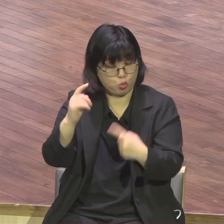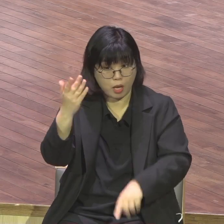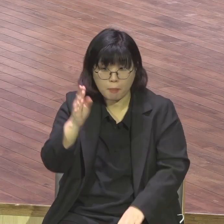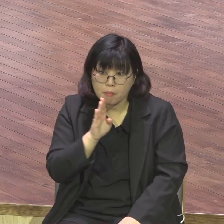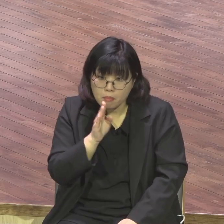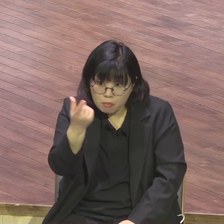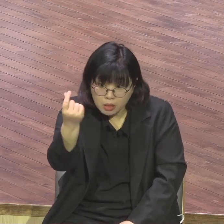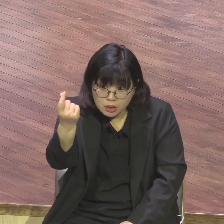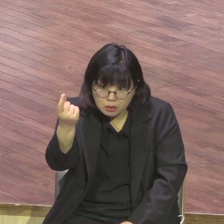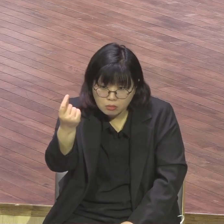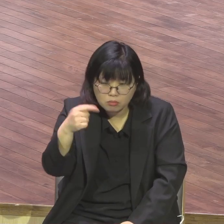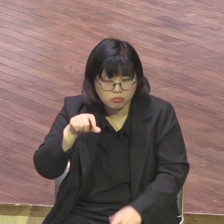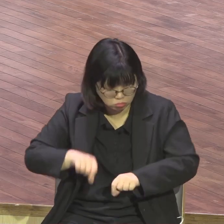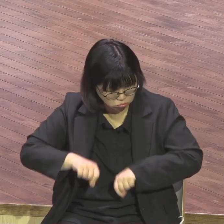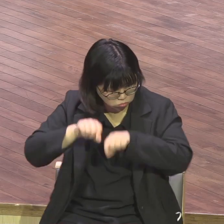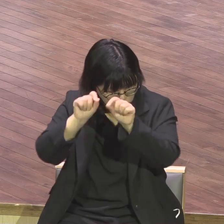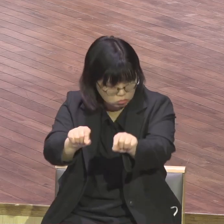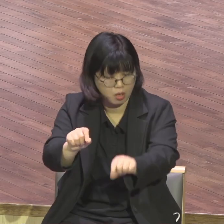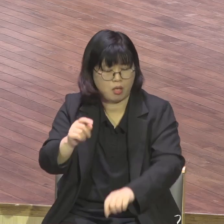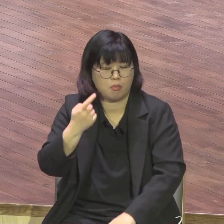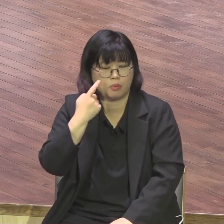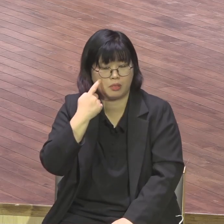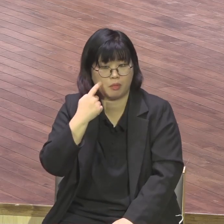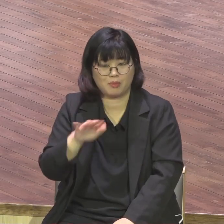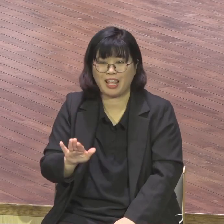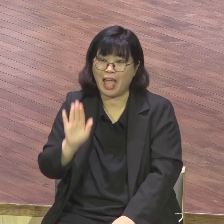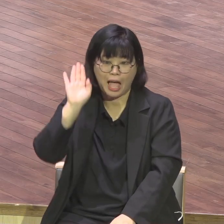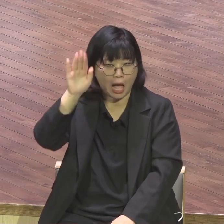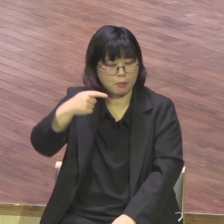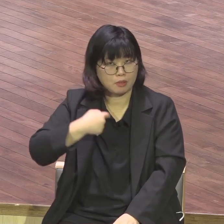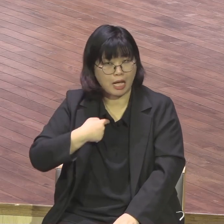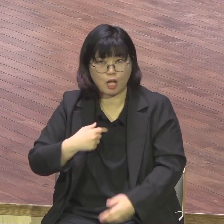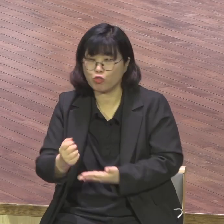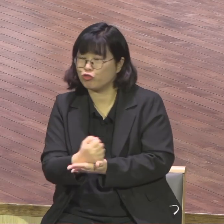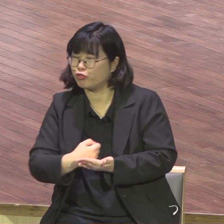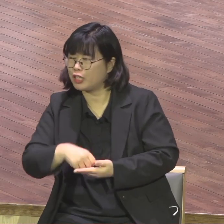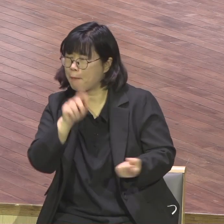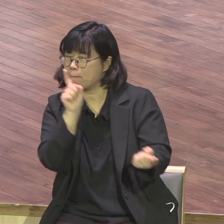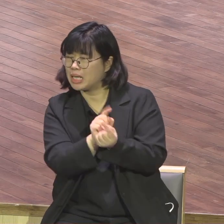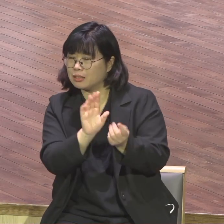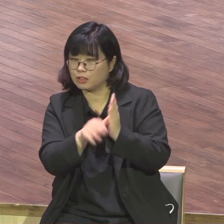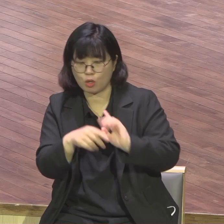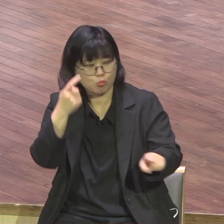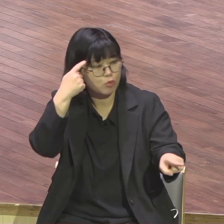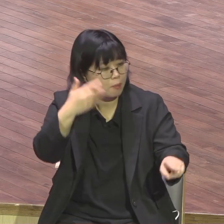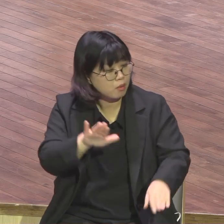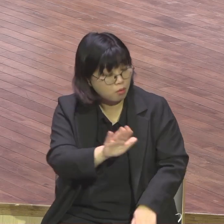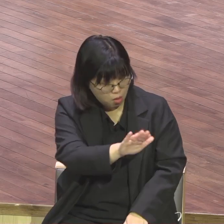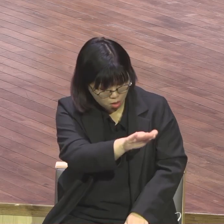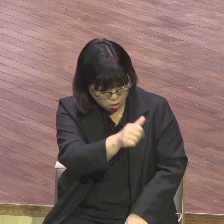이제 앞으로 지나가다가 물어볼 거예요. 김장로 당신 삼위일조 누구요?